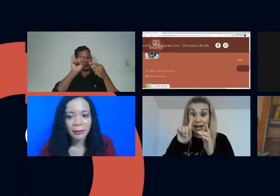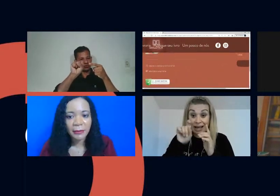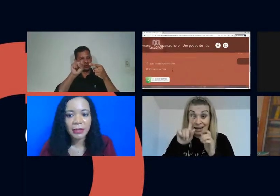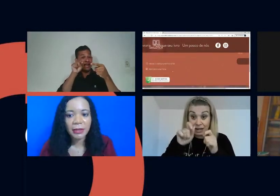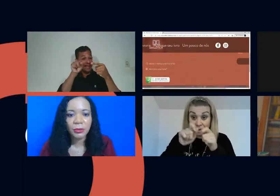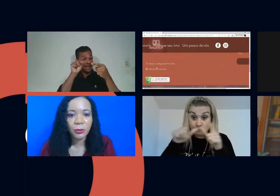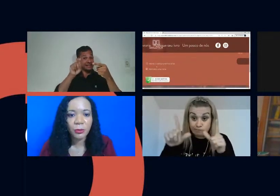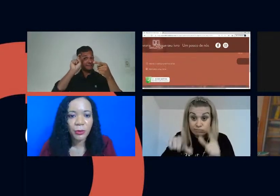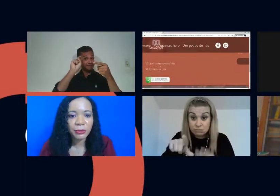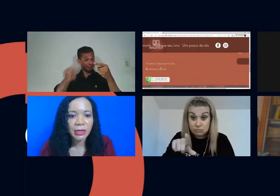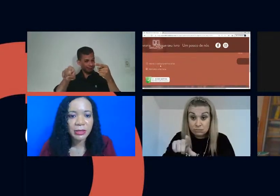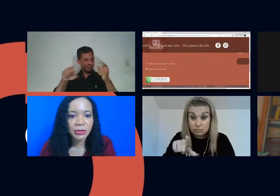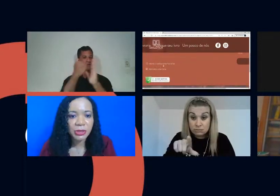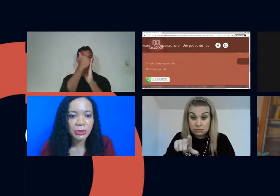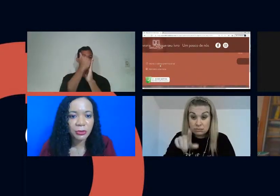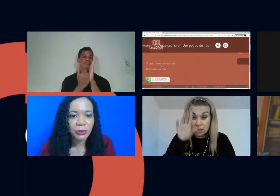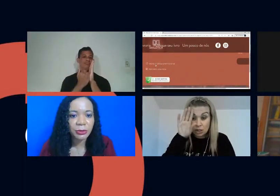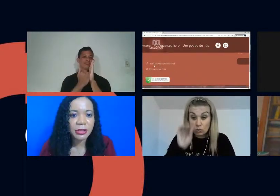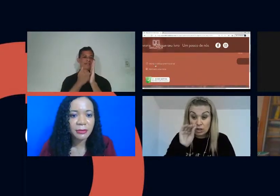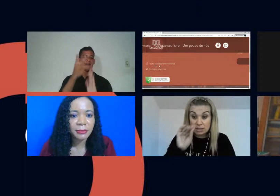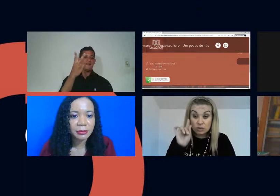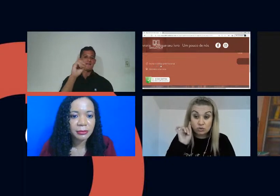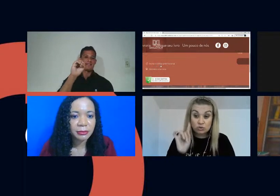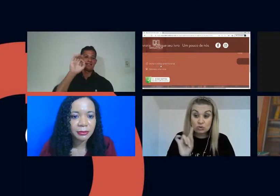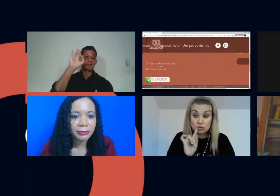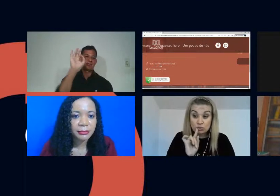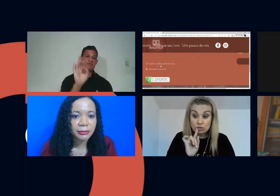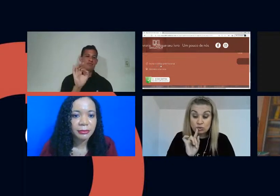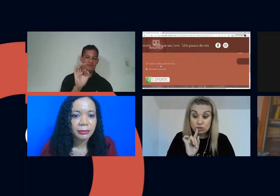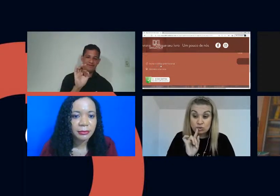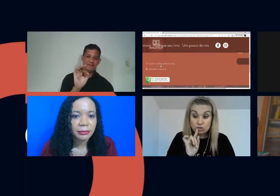aba, cupom educação de surdos.